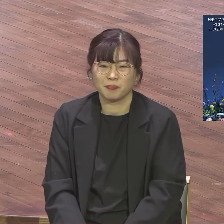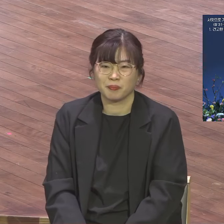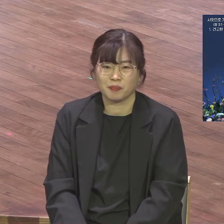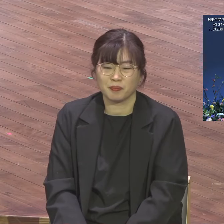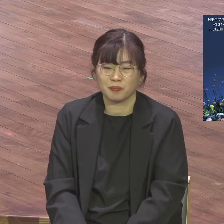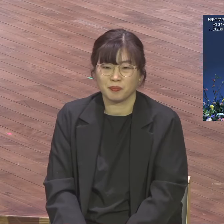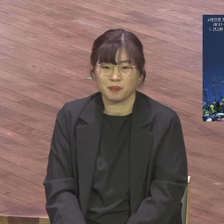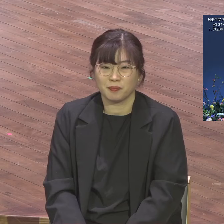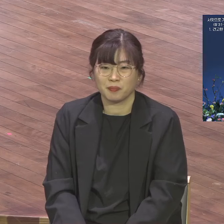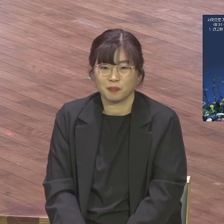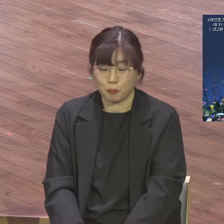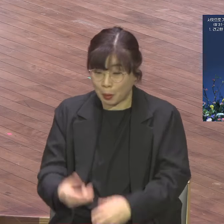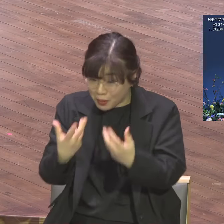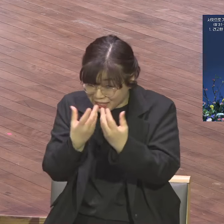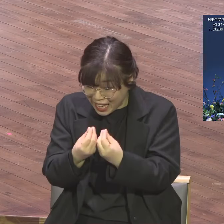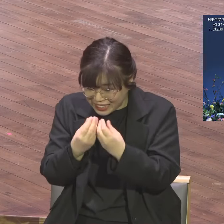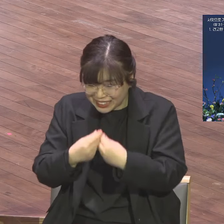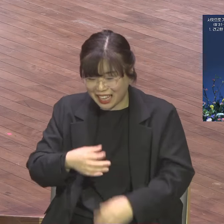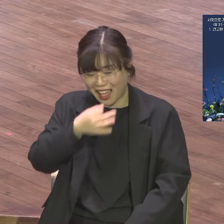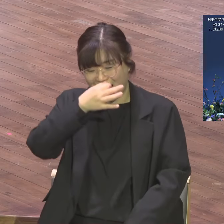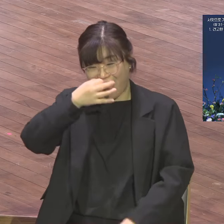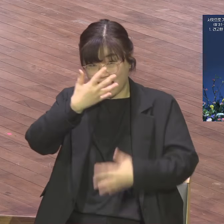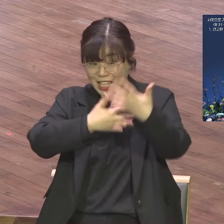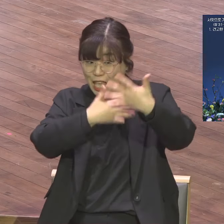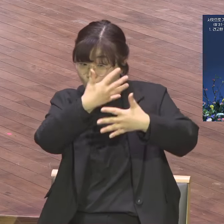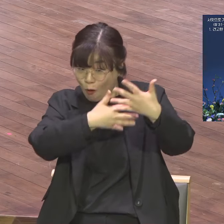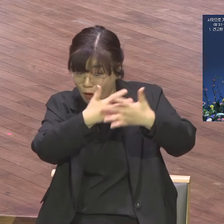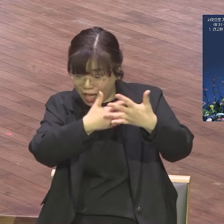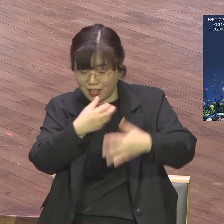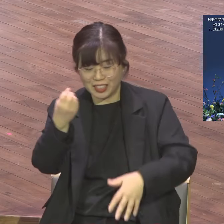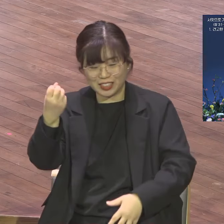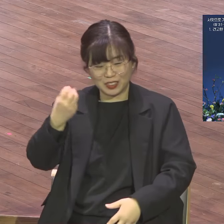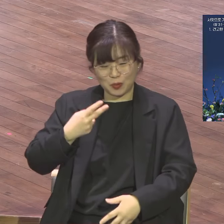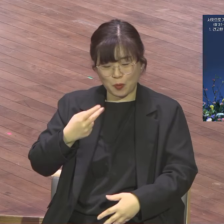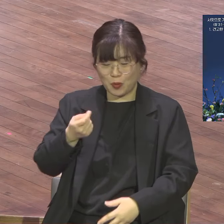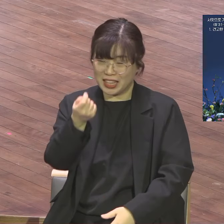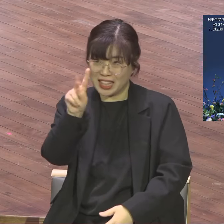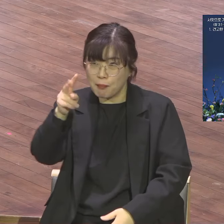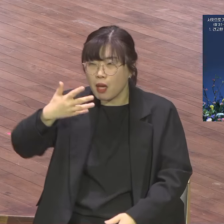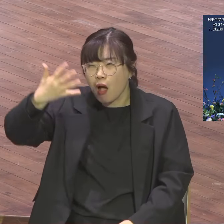사라져버려요. 흥미있는 영화라든가 드라마 이걸 한번 보고 나면요,